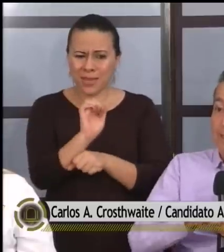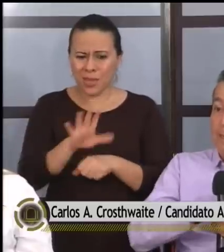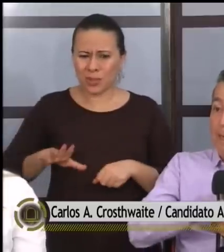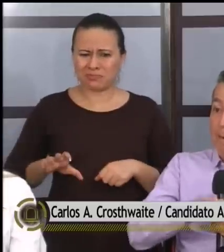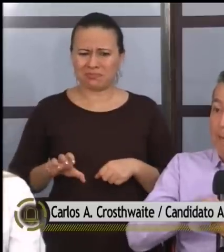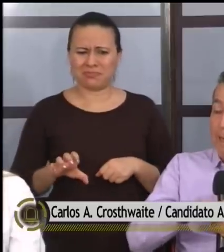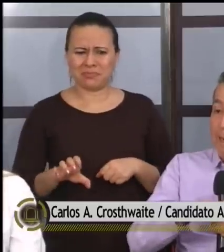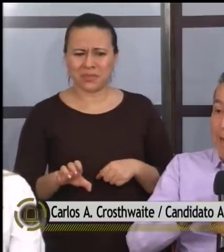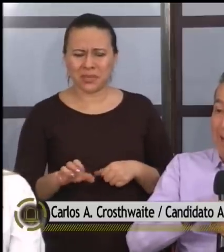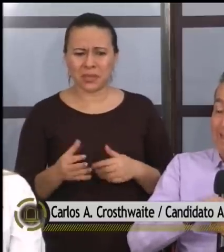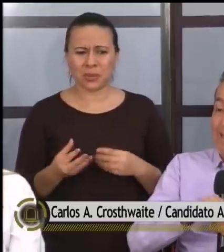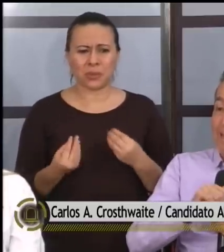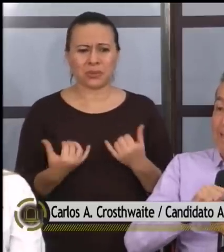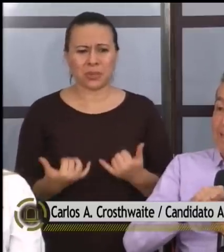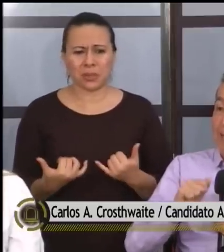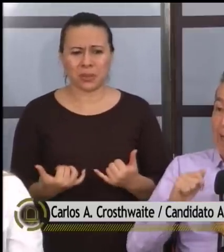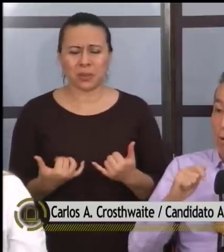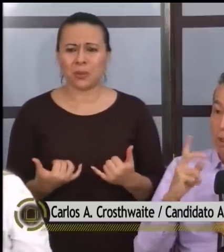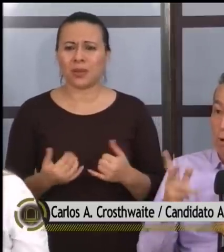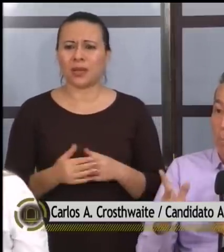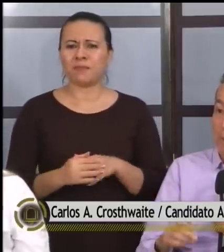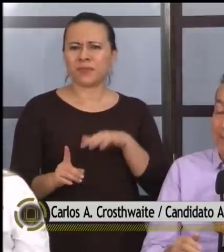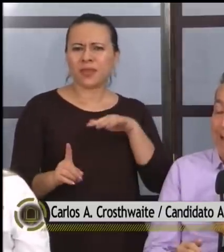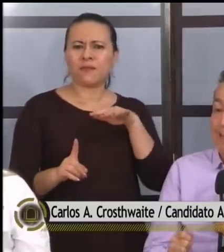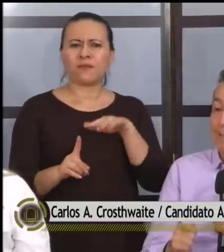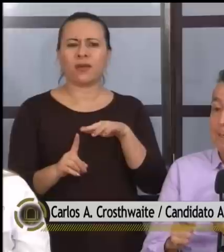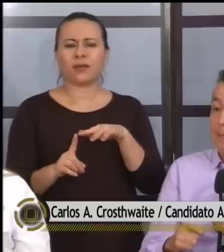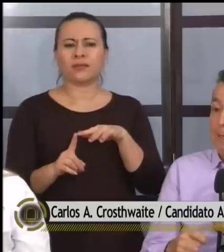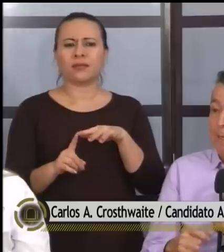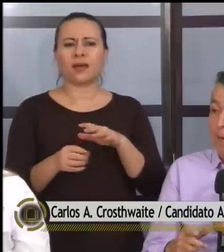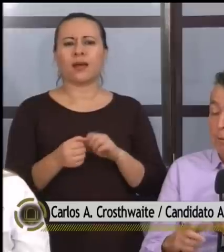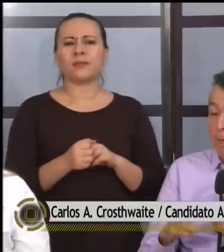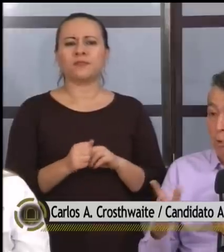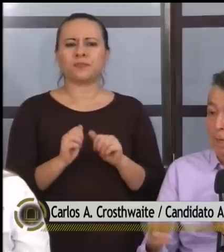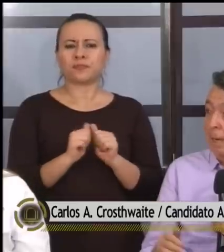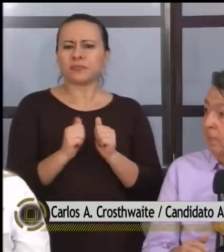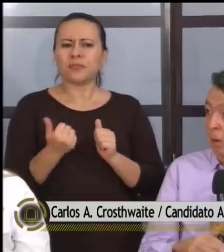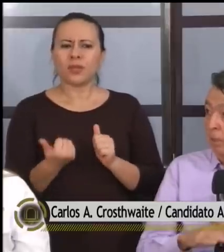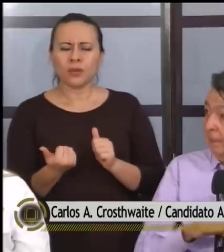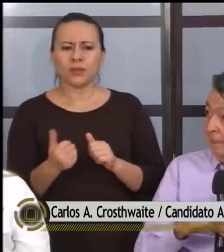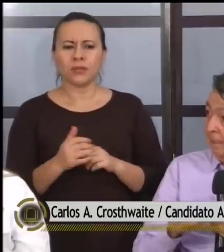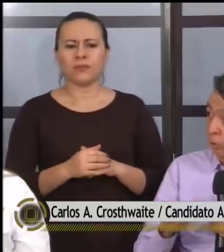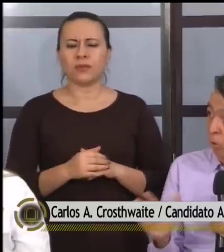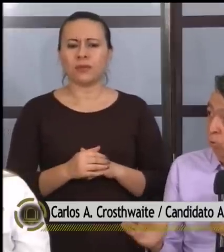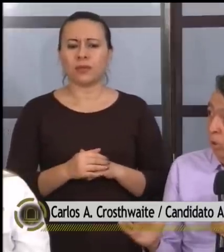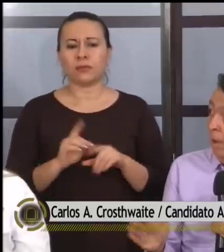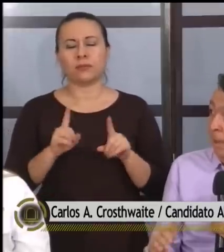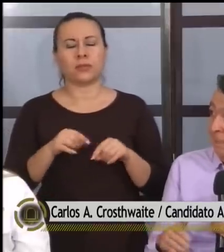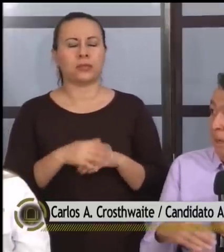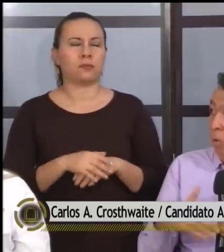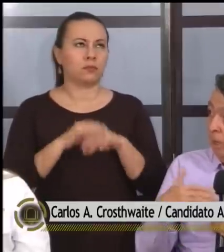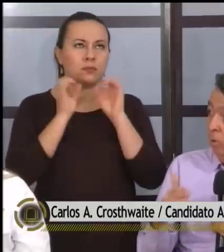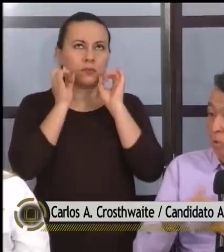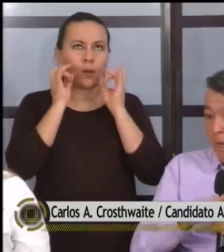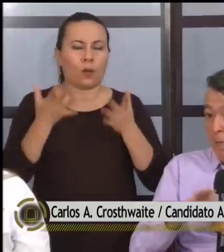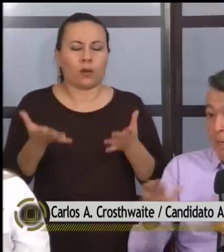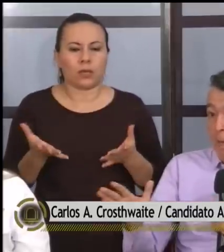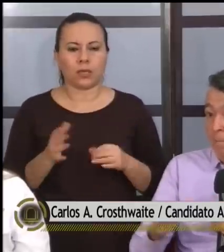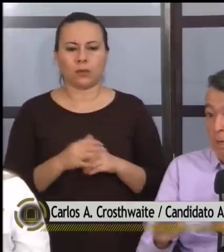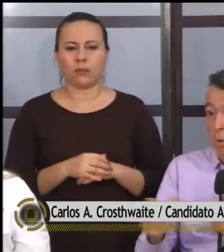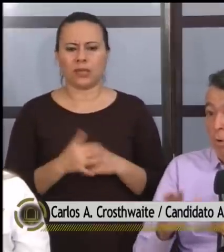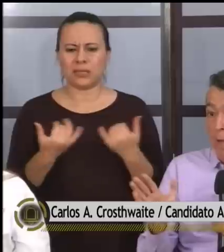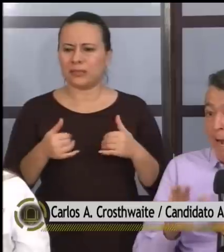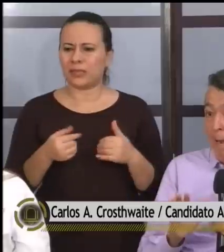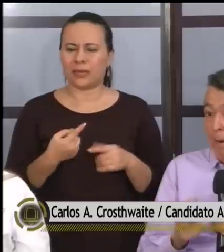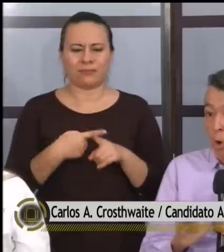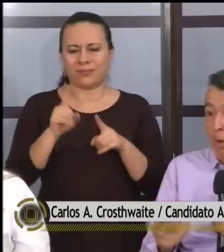hacen en la parte de las rutas complementarias y de las rutas alimentadoras es desastroso. Están cogiendo ya